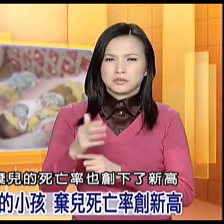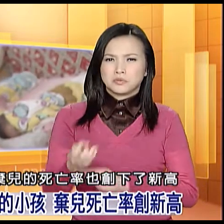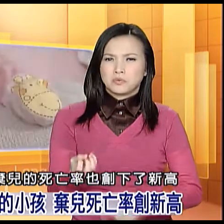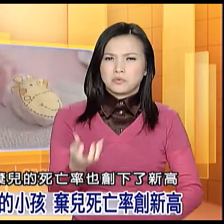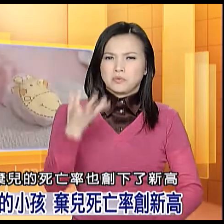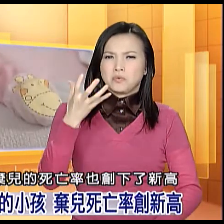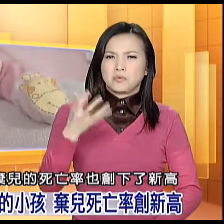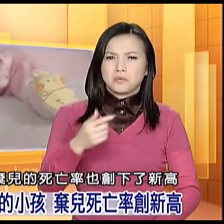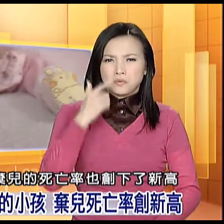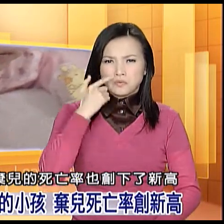新高。